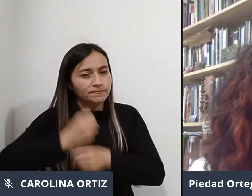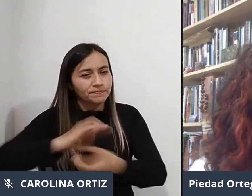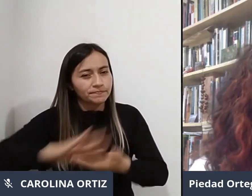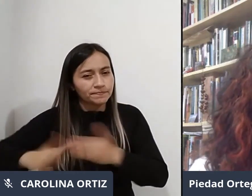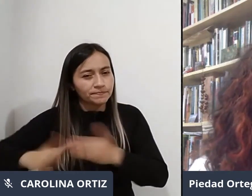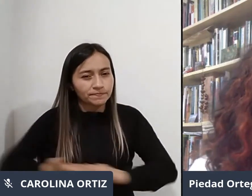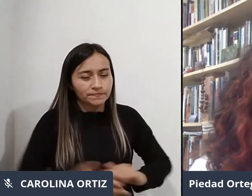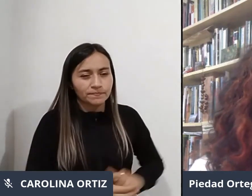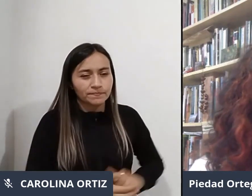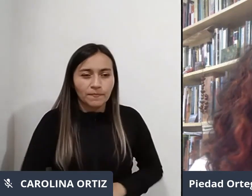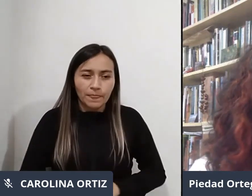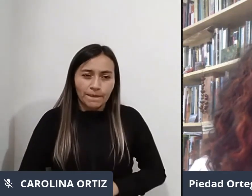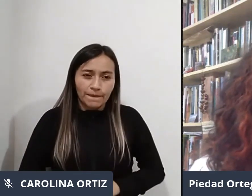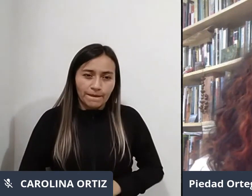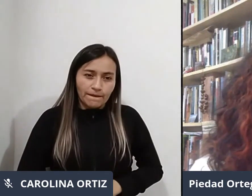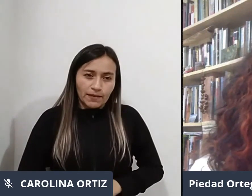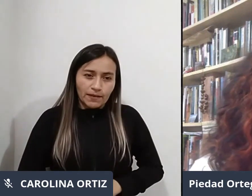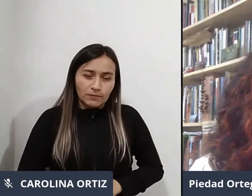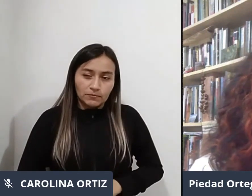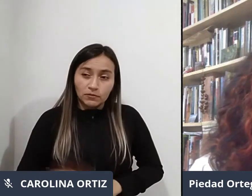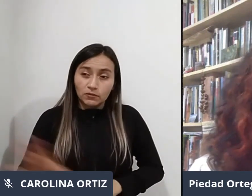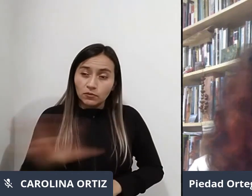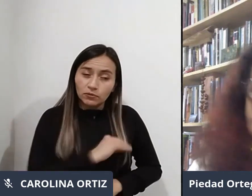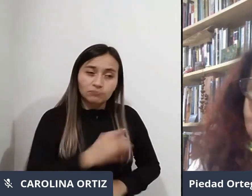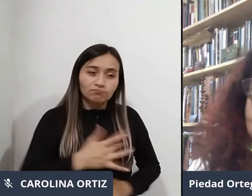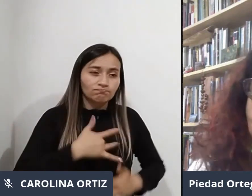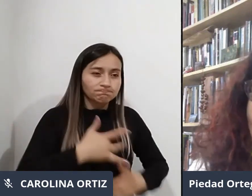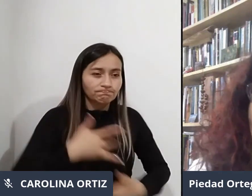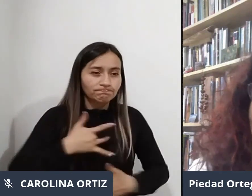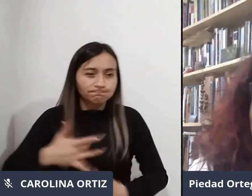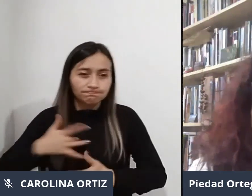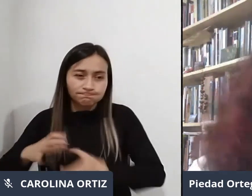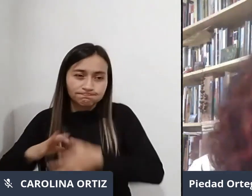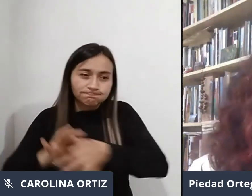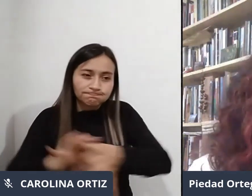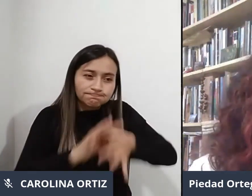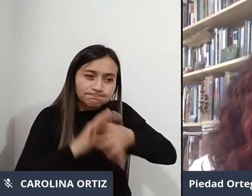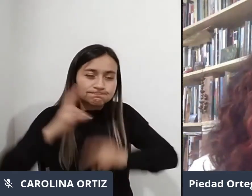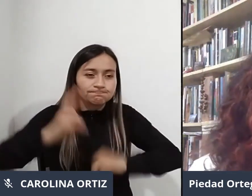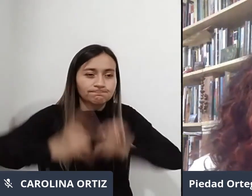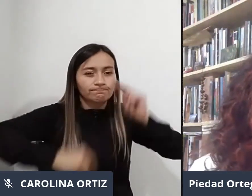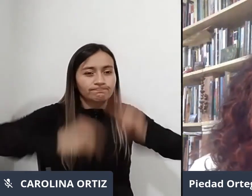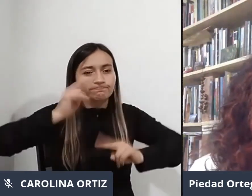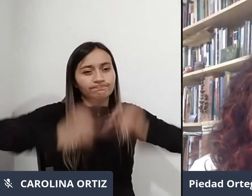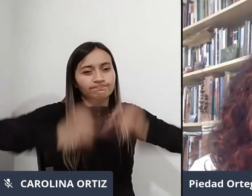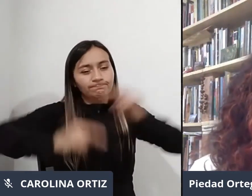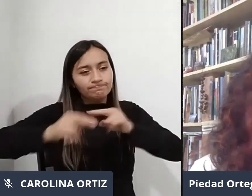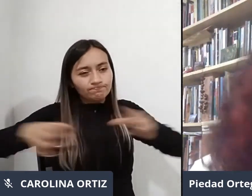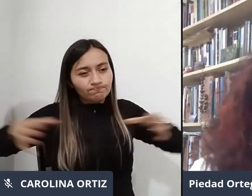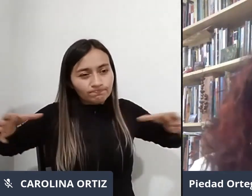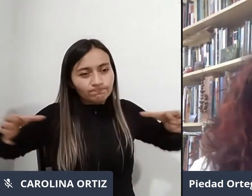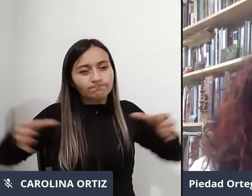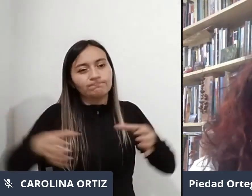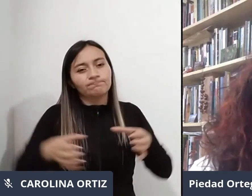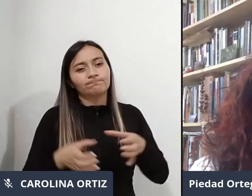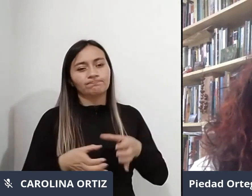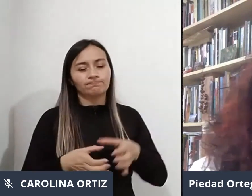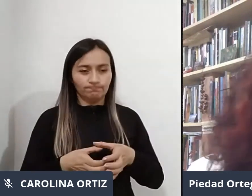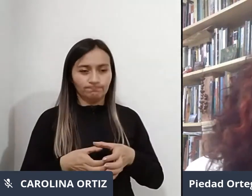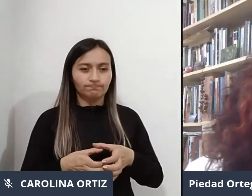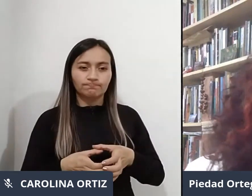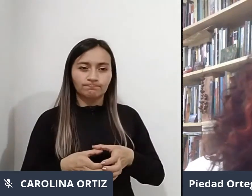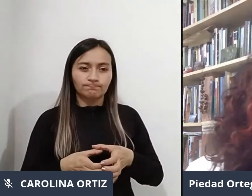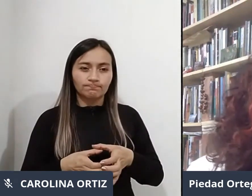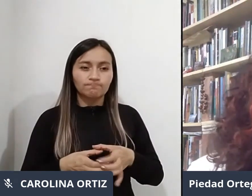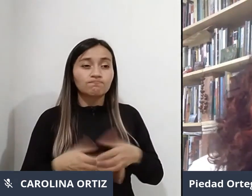generosidad que nos permita construir estos modos de ser juntos y de estar juntos desde el cuidado